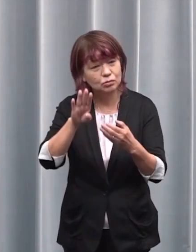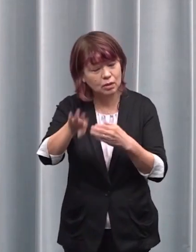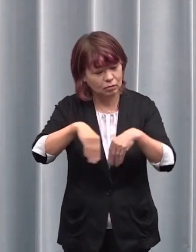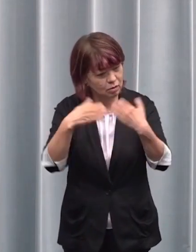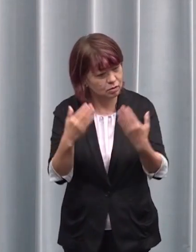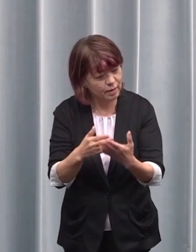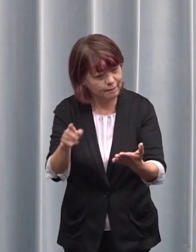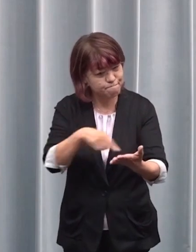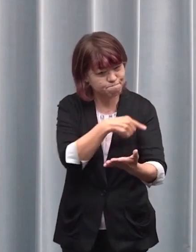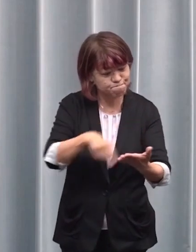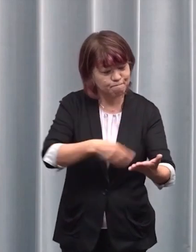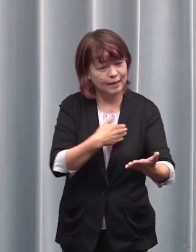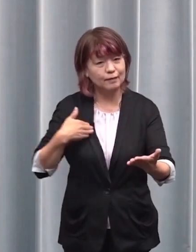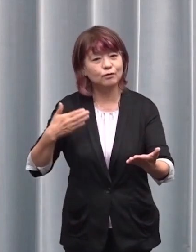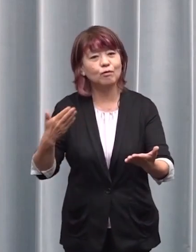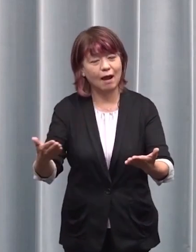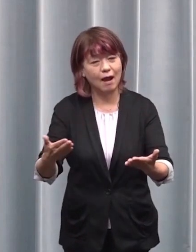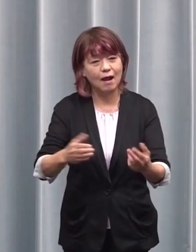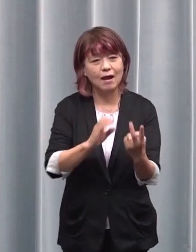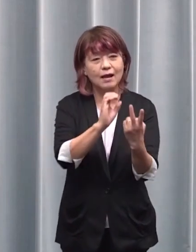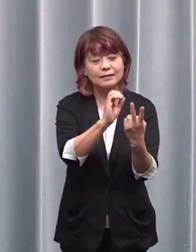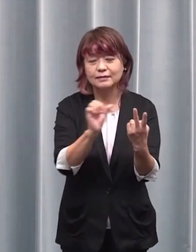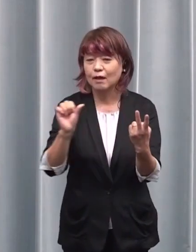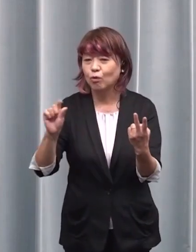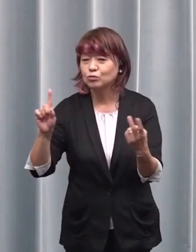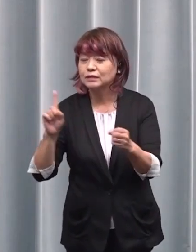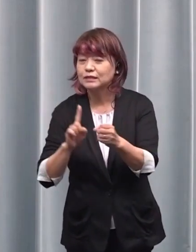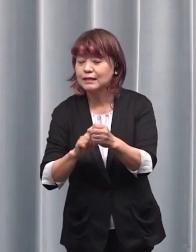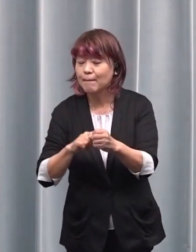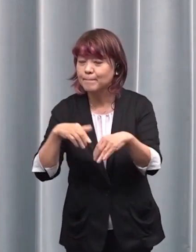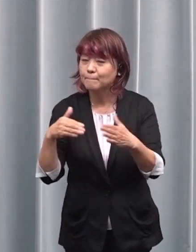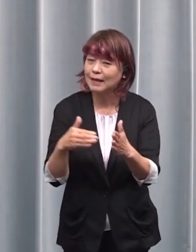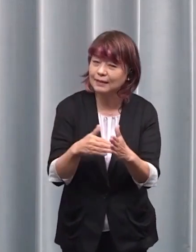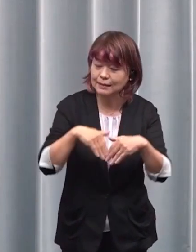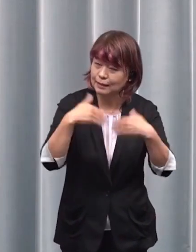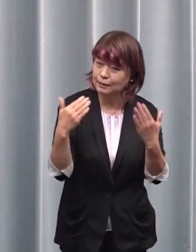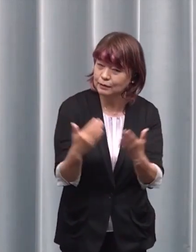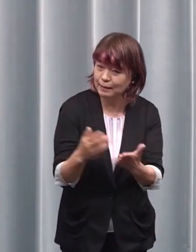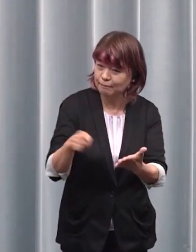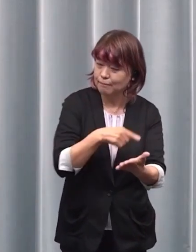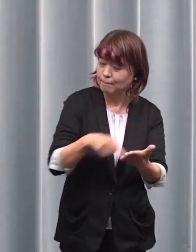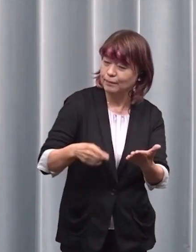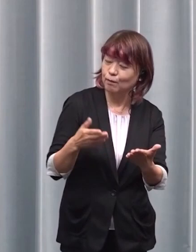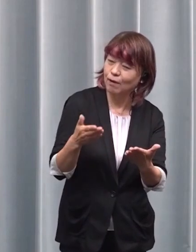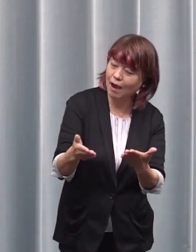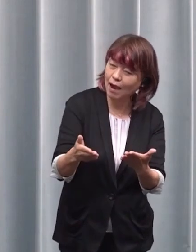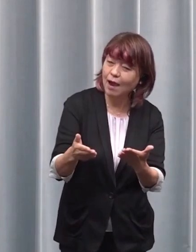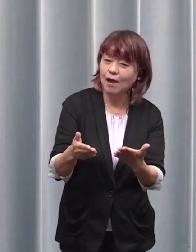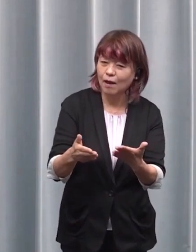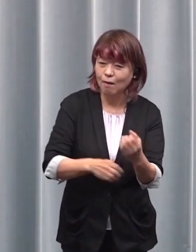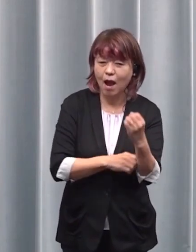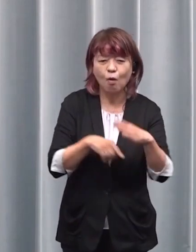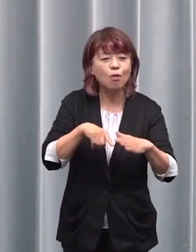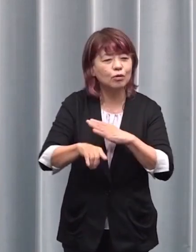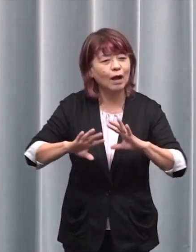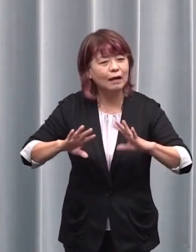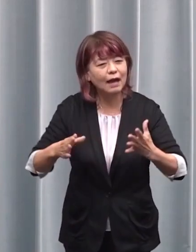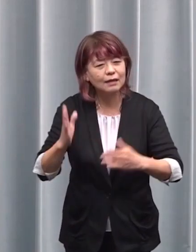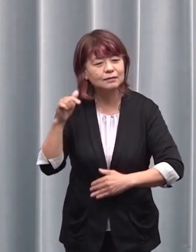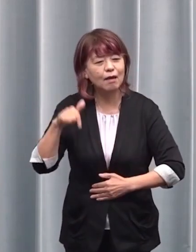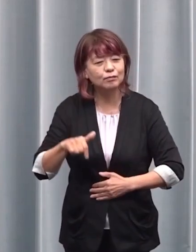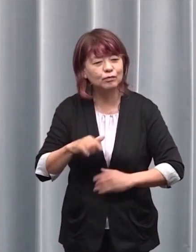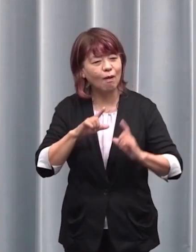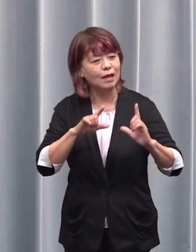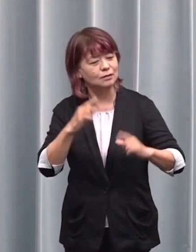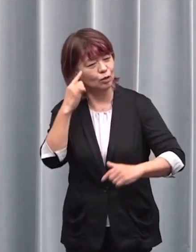か、2051年までにはすべて完了するというのは、これ全くの根拠のない政府側の発信ではないかと思うんですが、いか